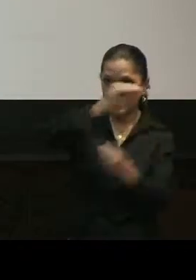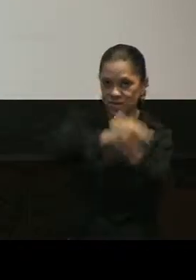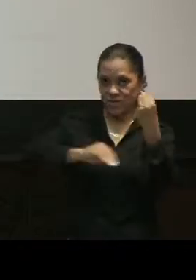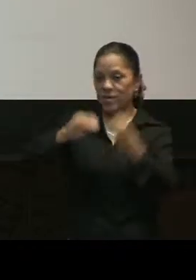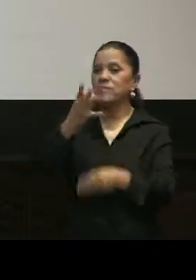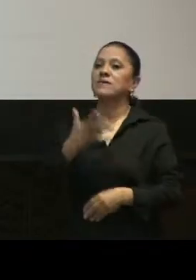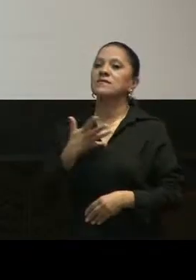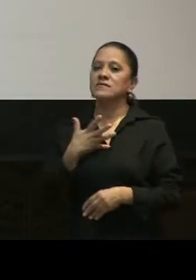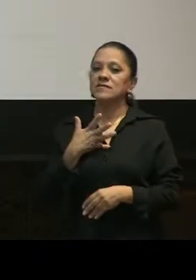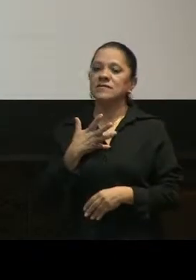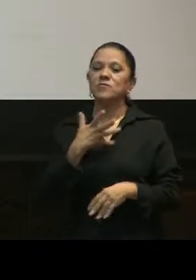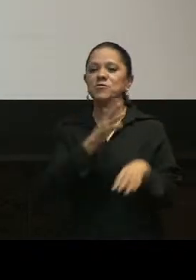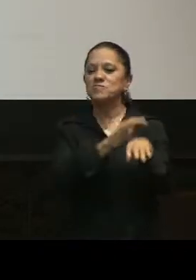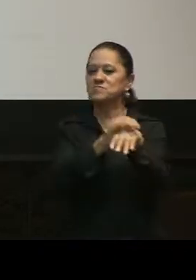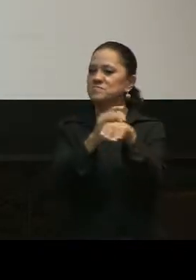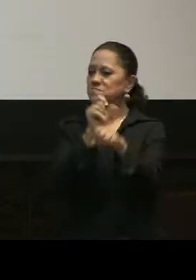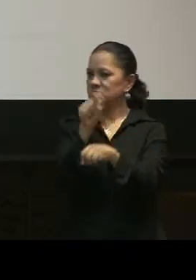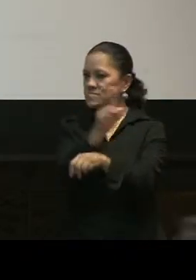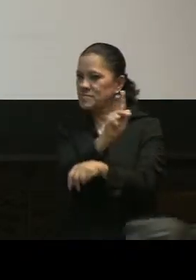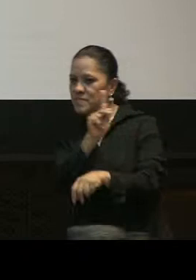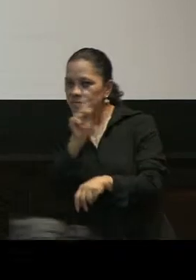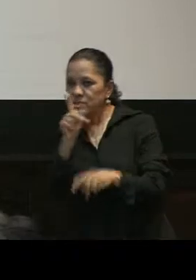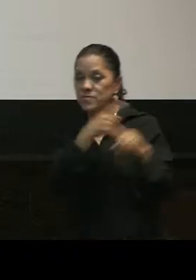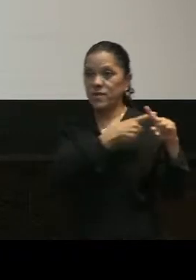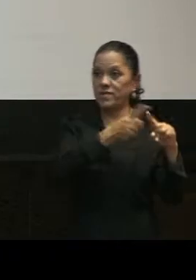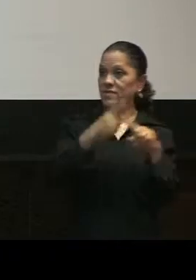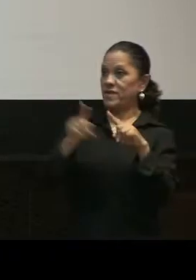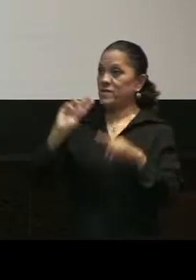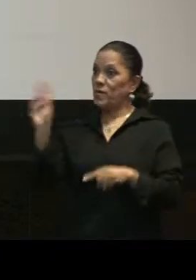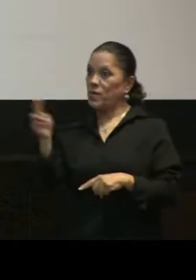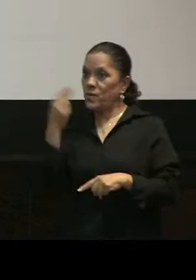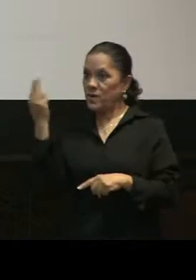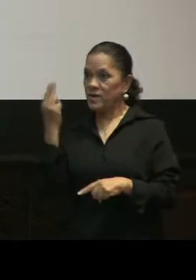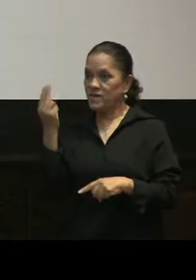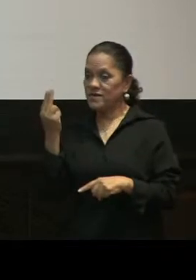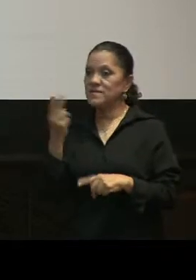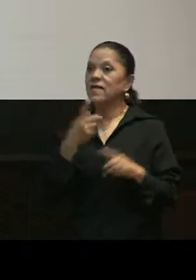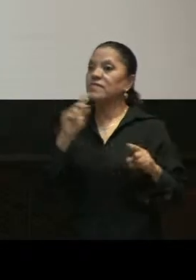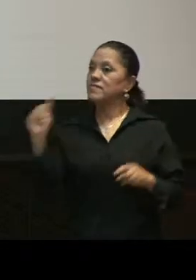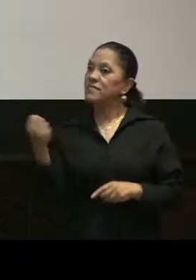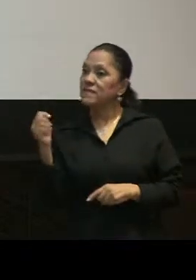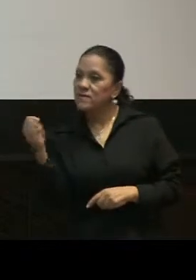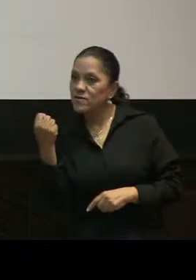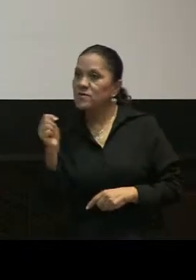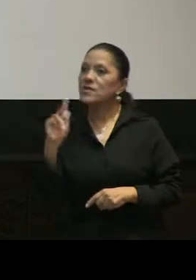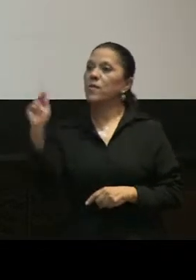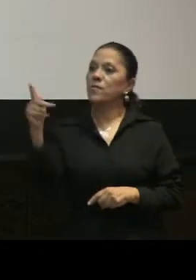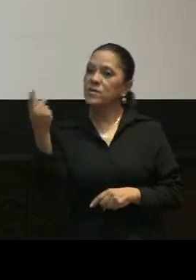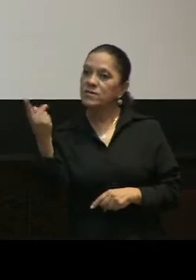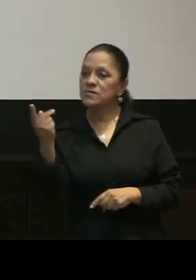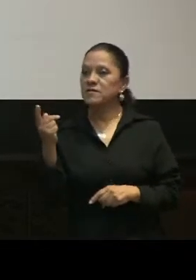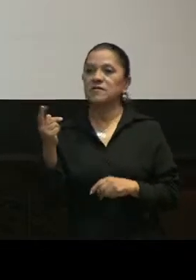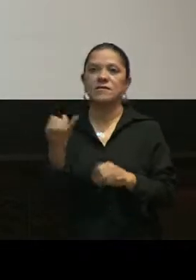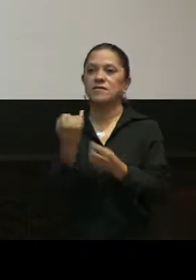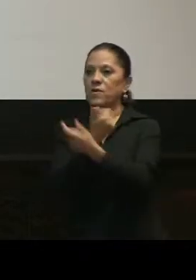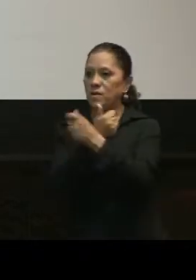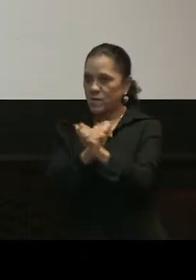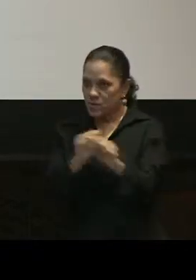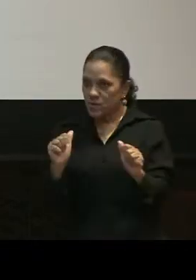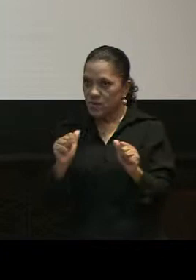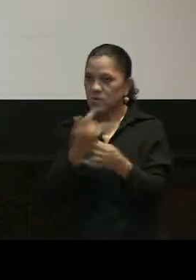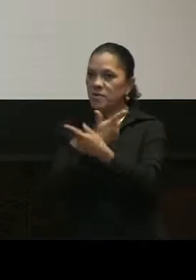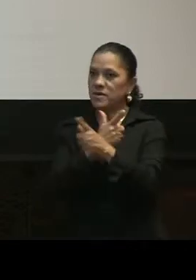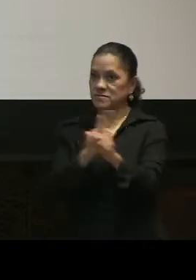Tenemos colegas de diferentes universidades tecnológicas, politécnicas, autónomas, de institutos